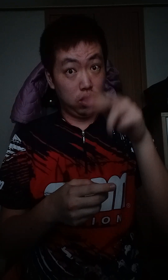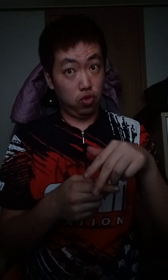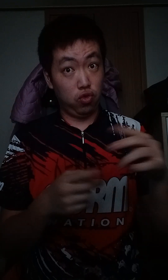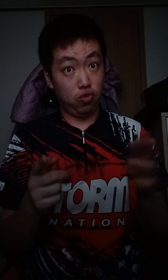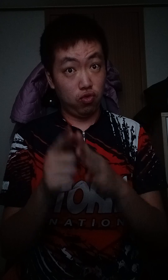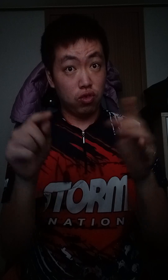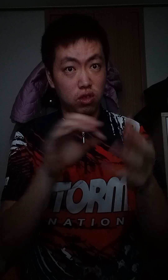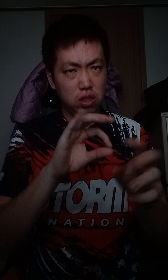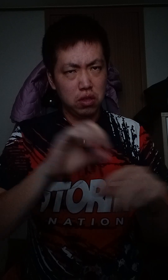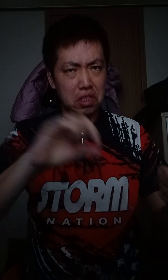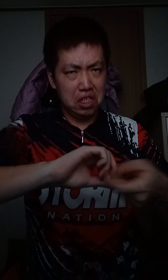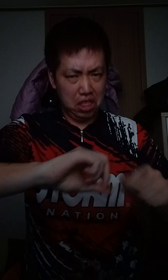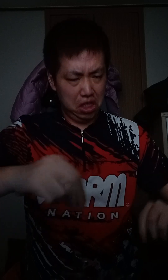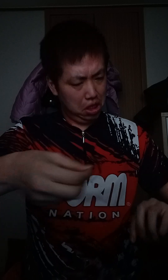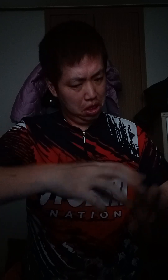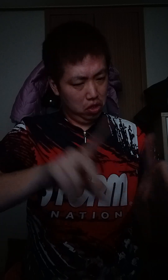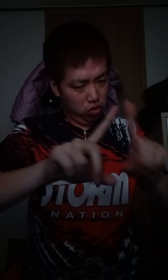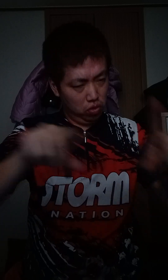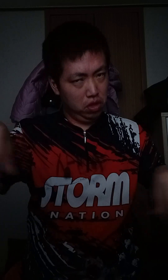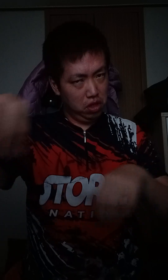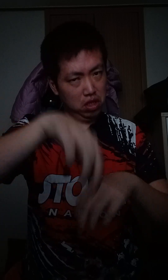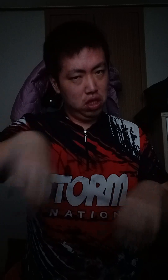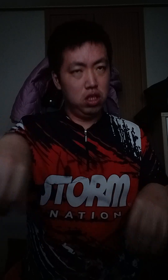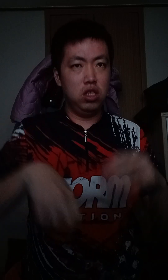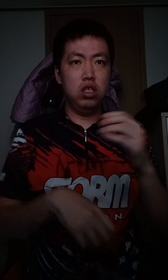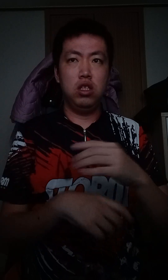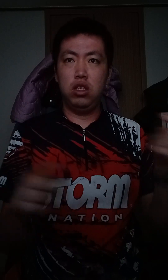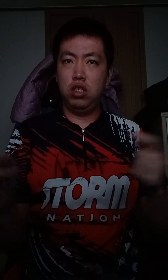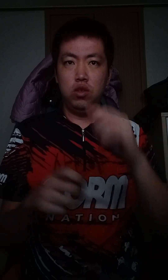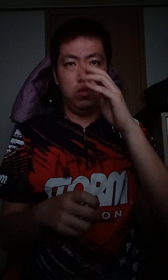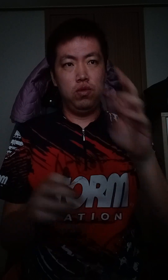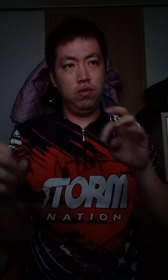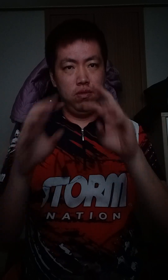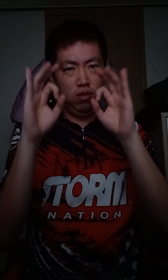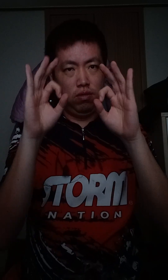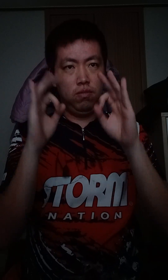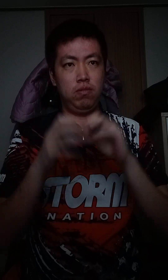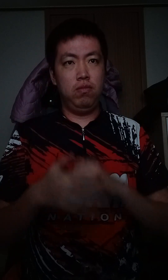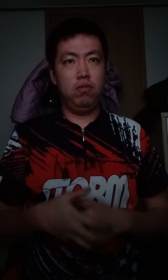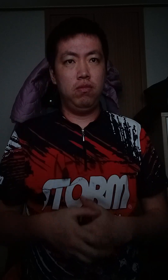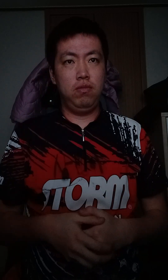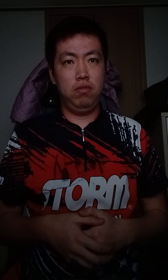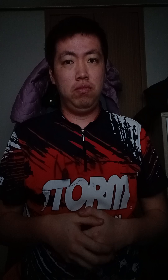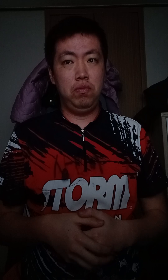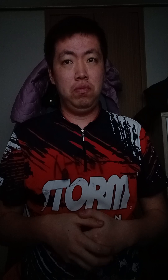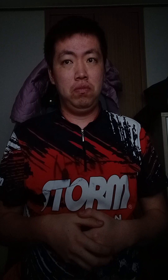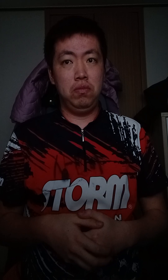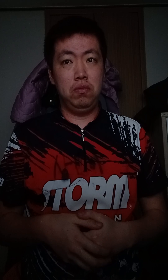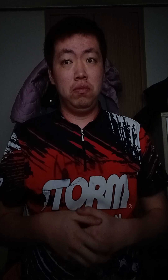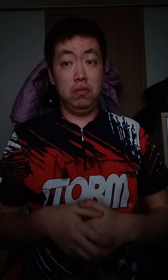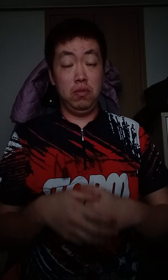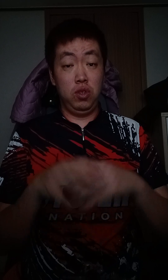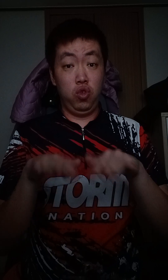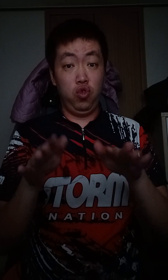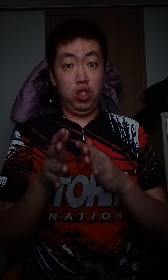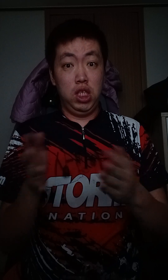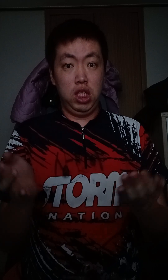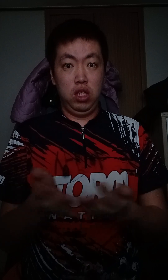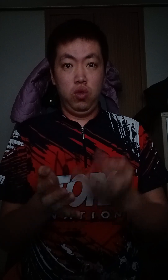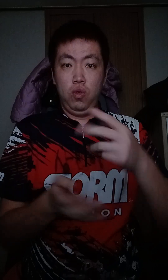문이 휘어진 채 방치되어 있는데요. 사고 충격이 얼마나 큰지 보여주고 있습니다. 출근 시간대에 벌어진 사고로 버스